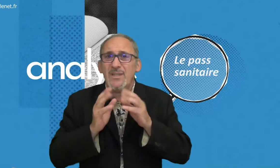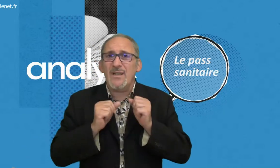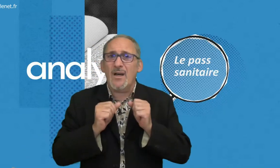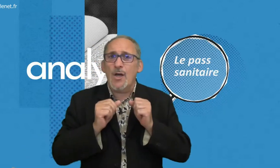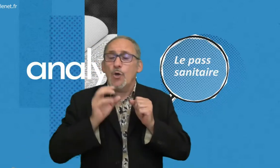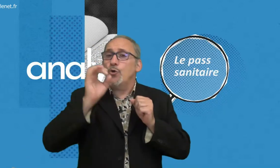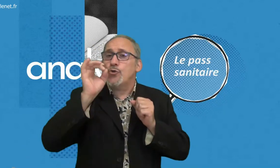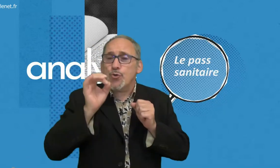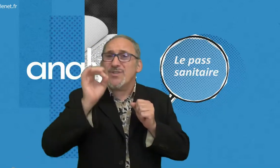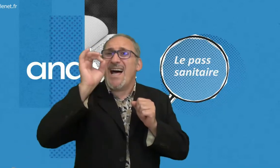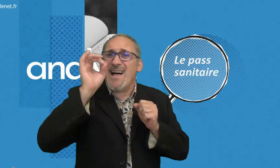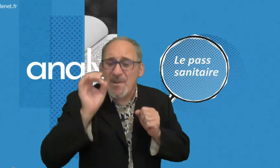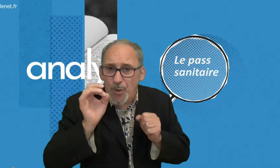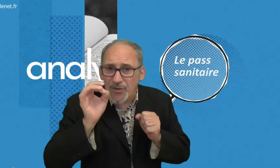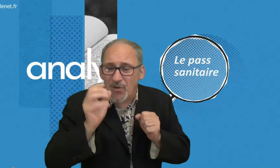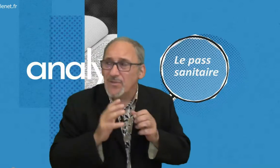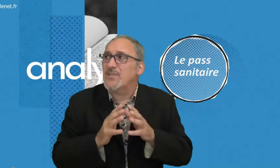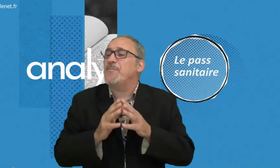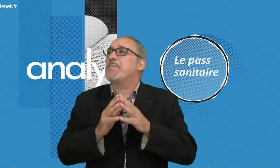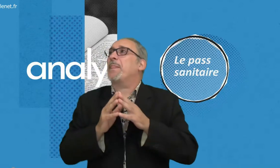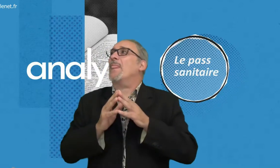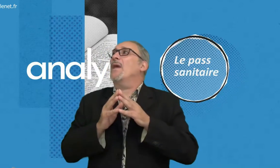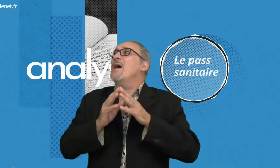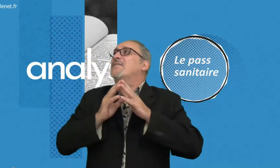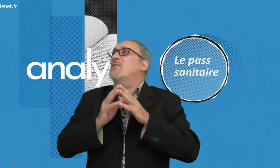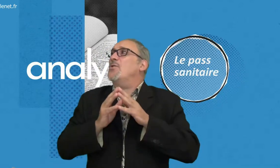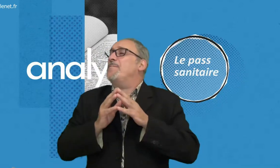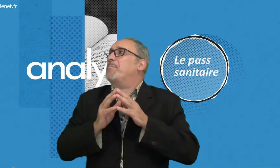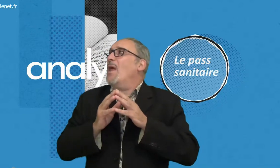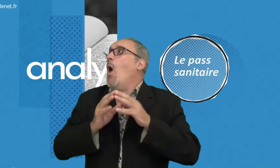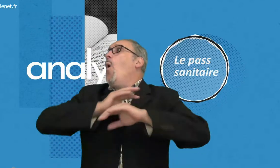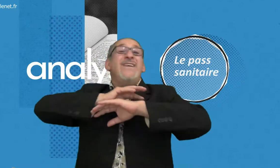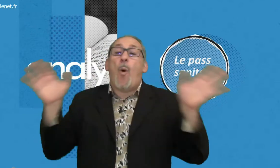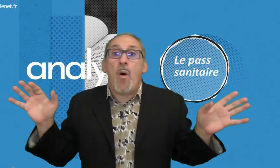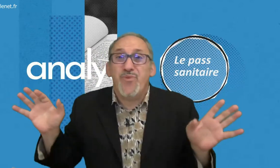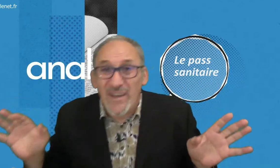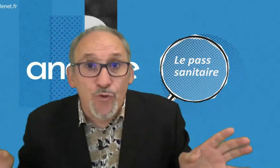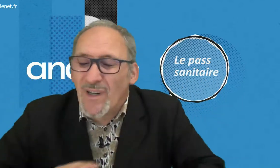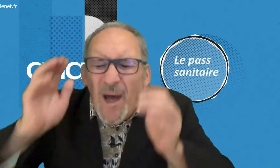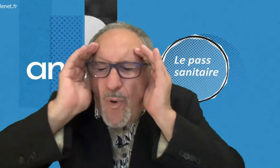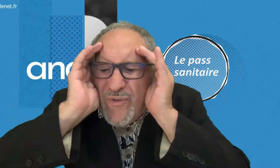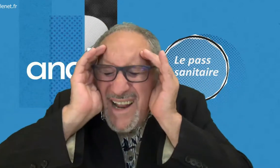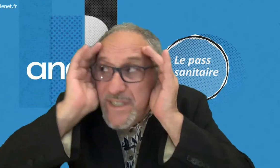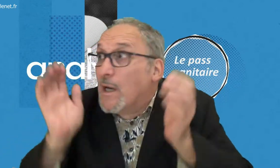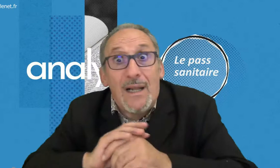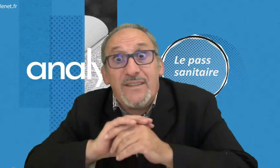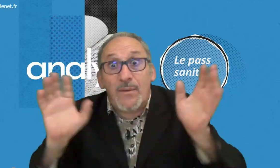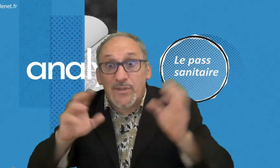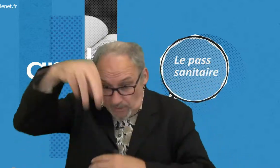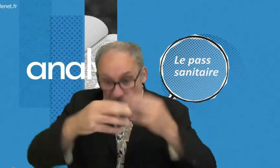retenir une chose importante. C'est que on n'y comprend plus rien du tout. C'est un bordel.